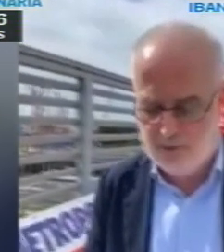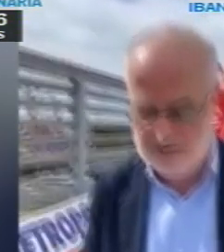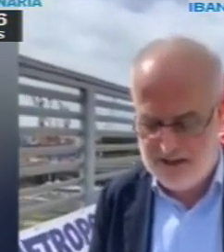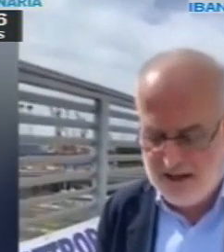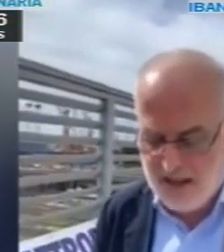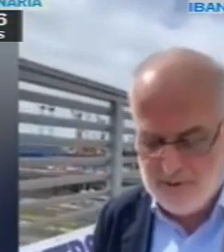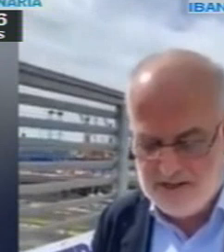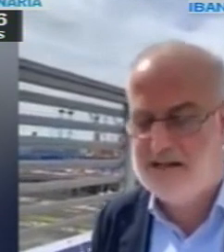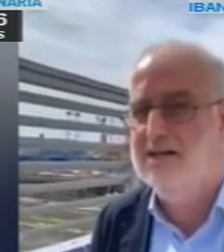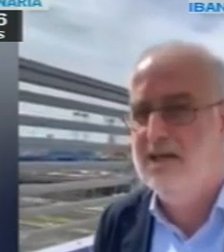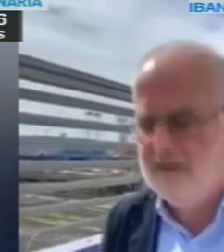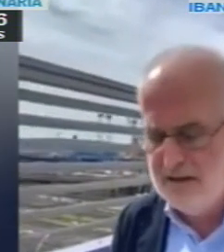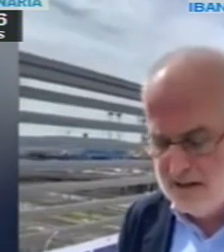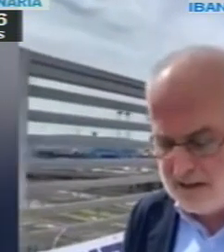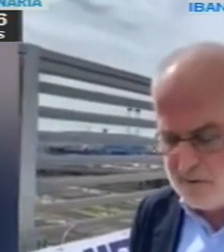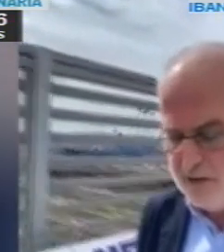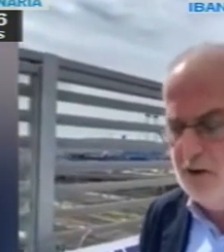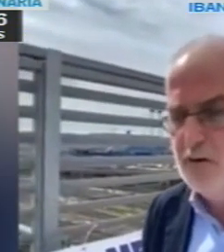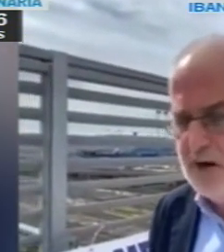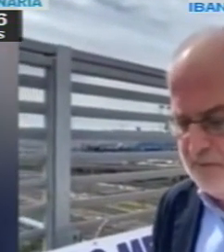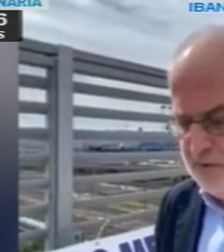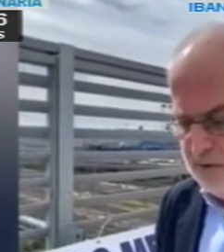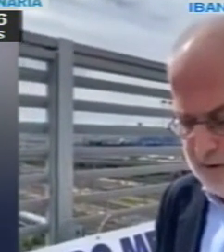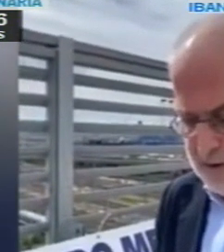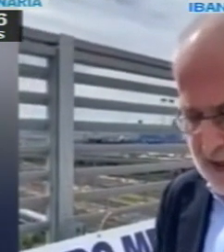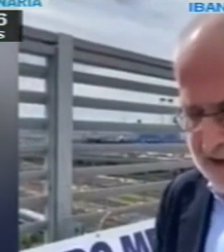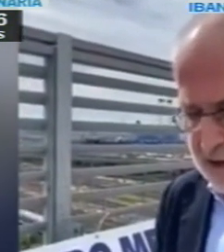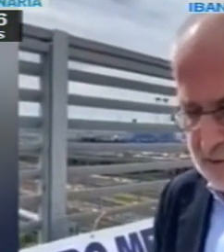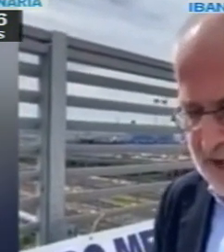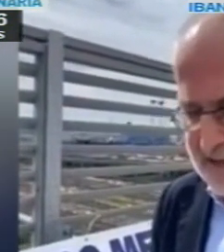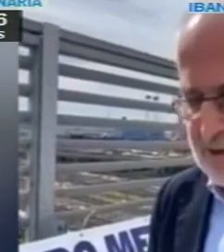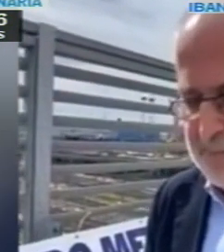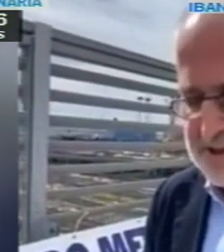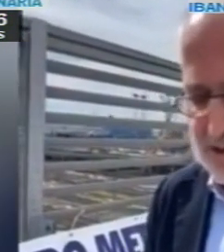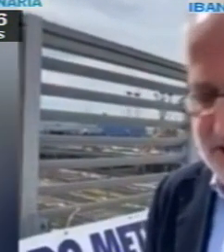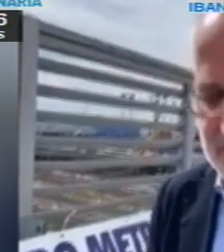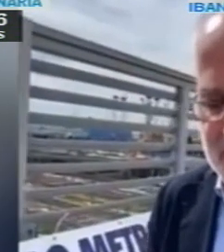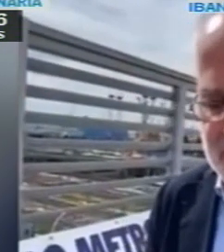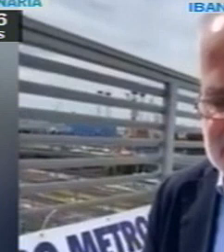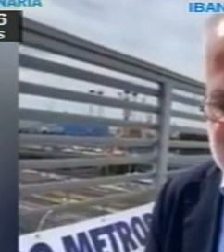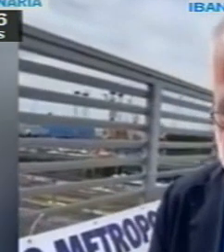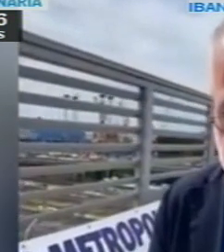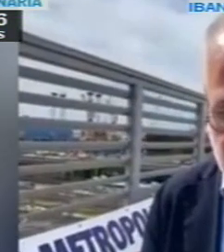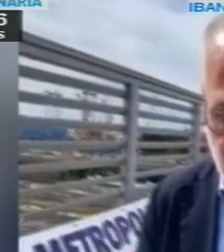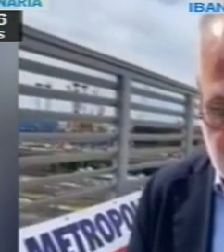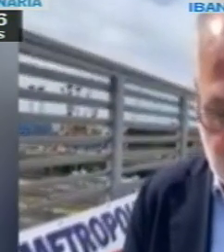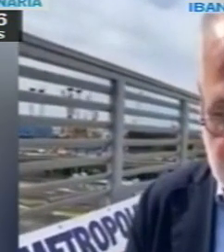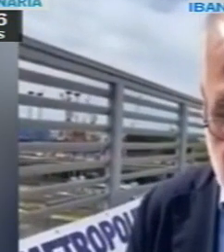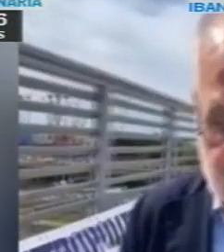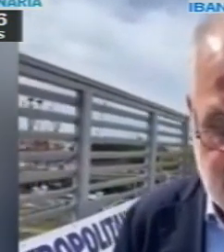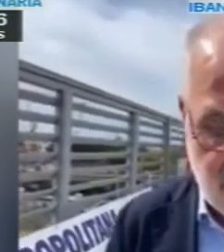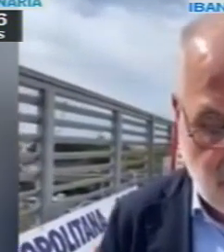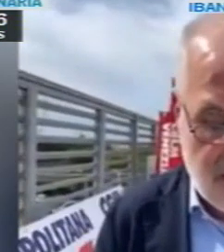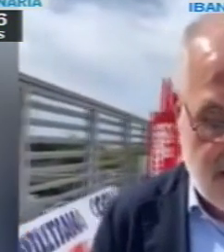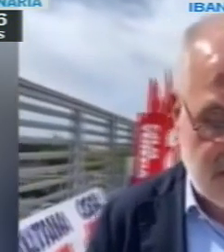alle pulizie, amministrativi, che con il loro lavoro hanno aiutato le persone e il paese e